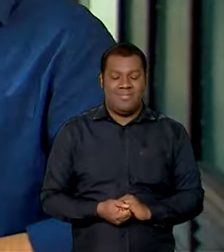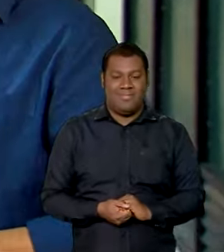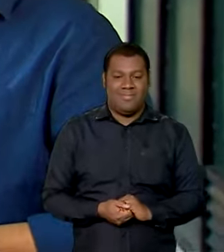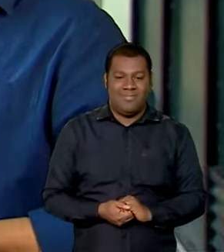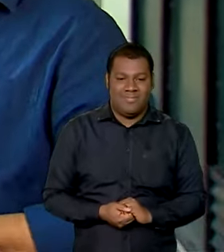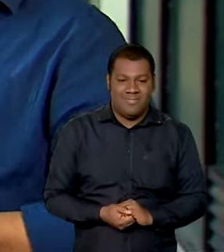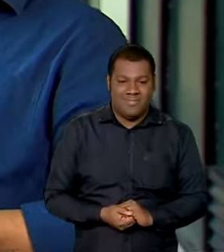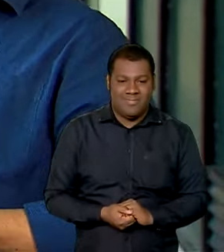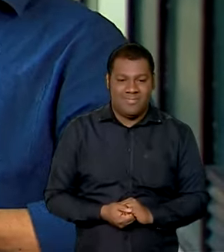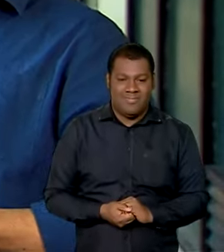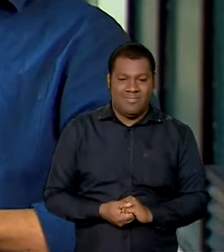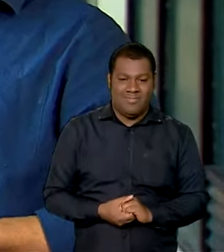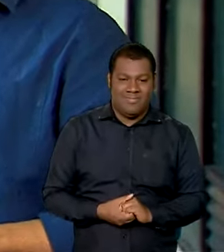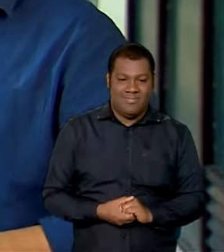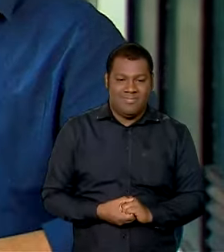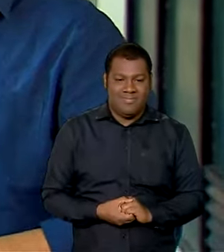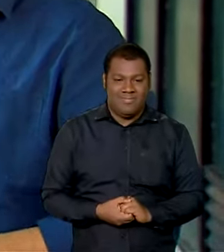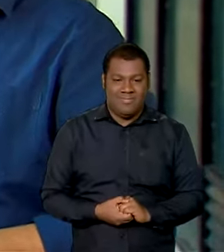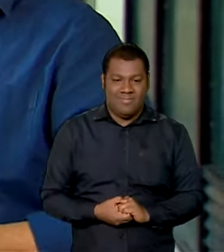e sua língua também. Então, precisamos lutar e garantir isso.